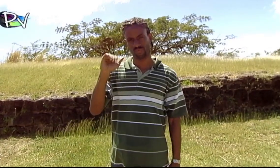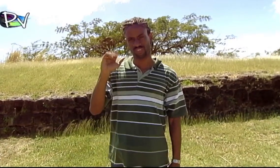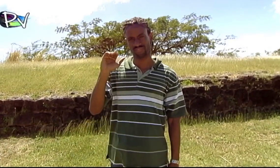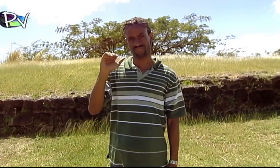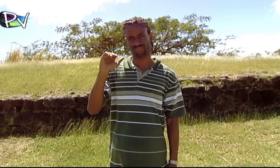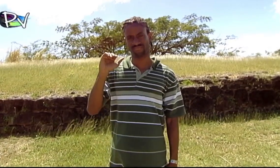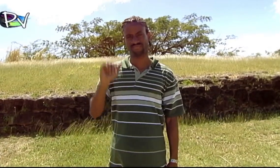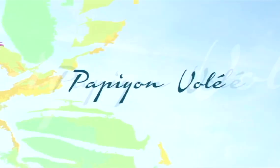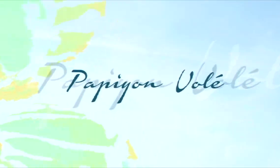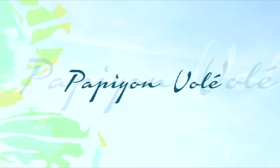Au revoir.